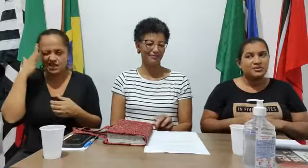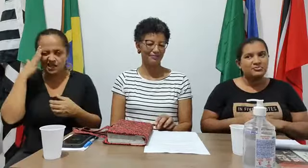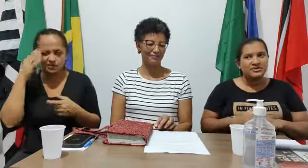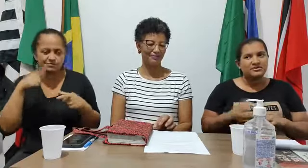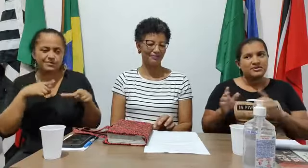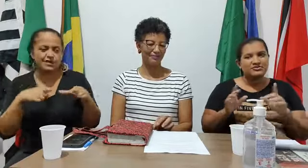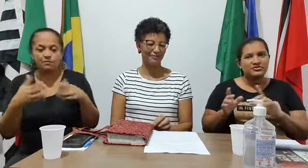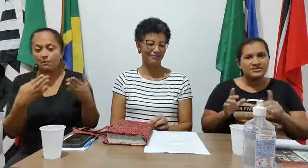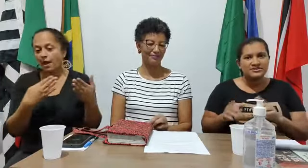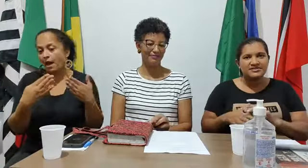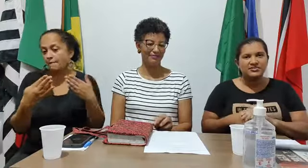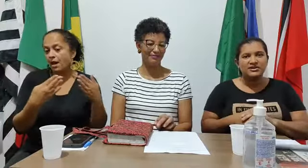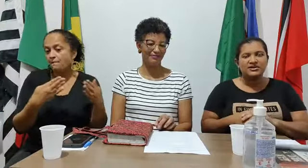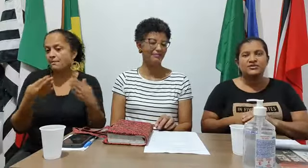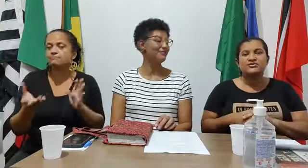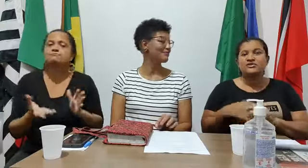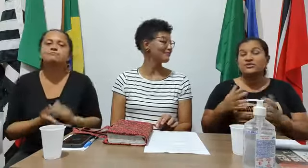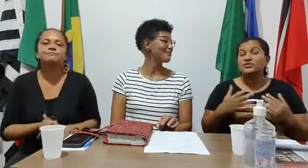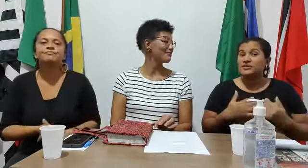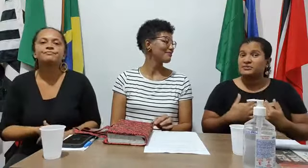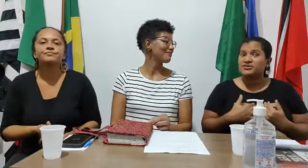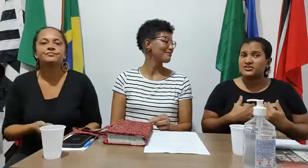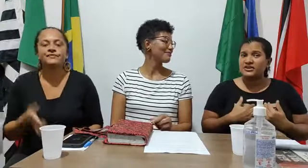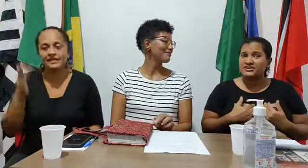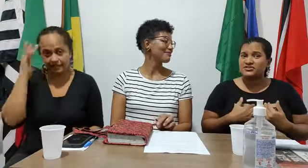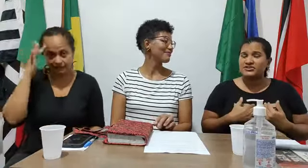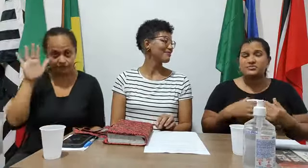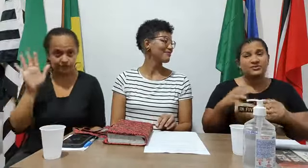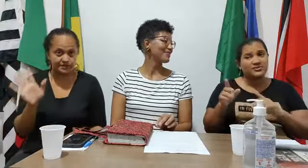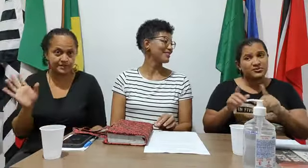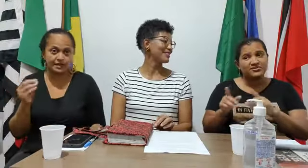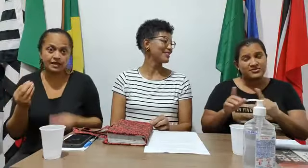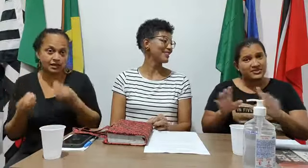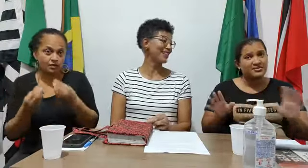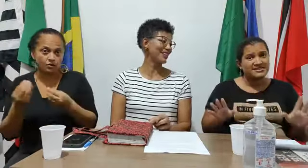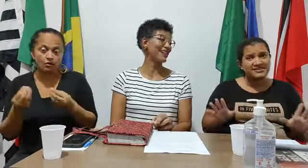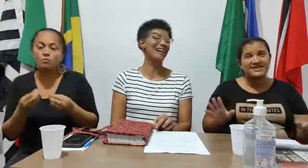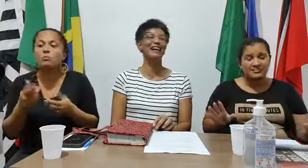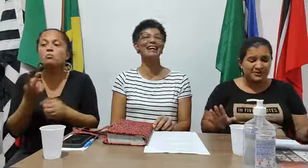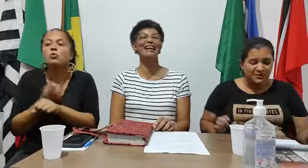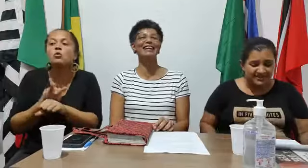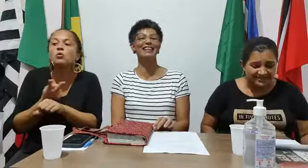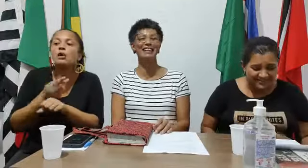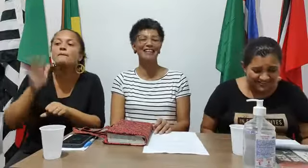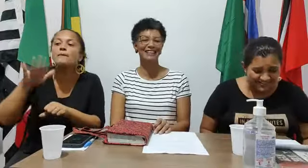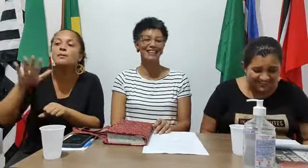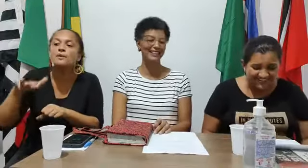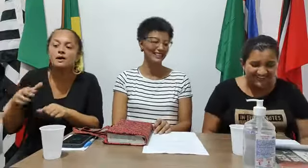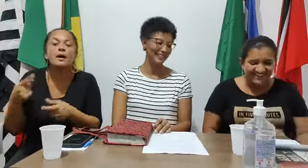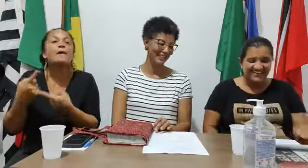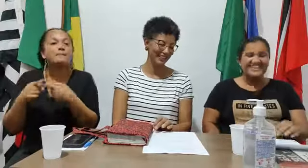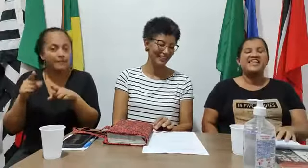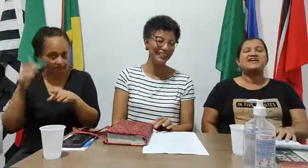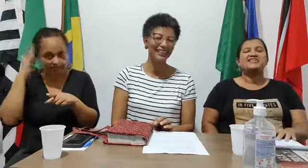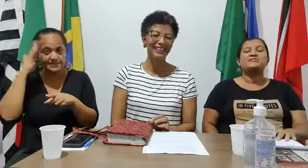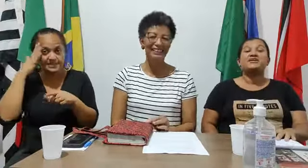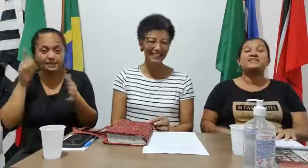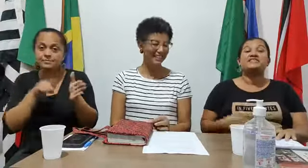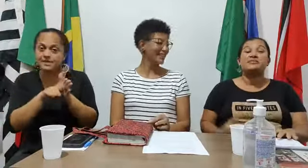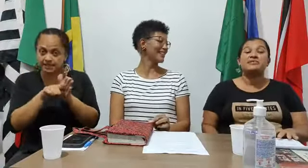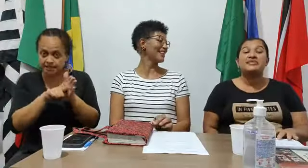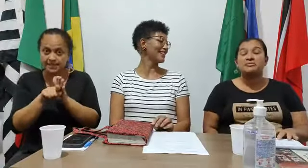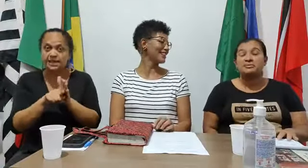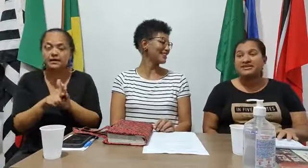Tem que ter um mínimo ali de noção. Eu não sei pechinchar, gente, mas eu sei pesquisar pelo menos. Né? A